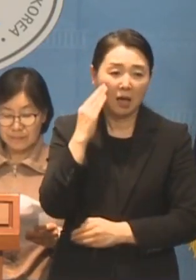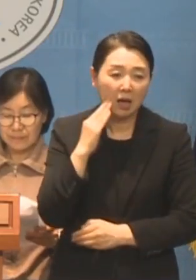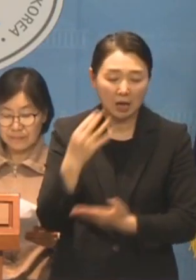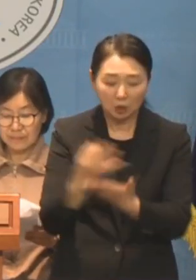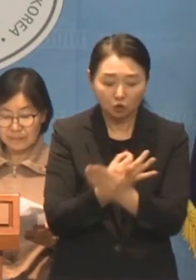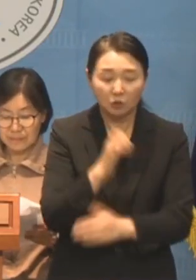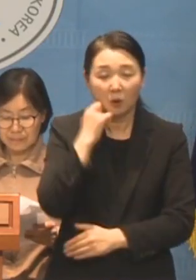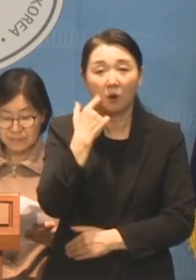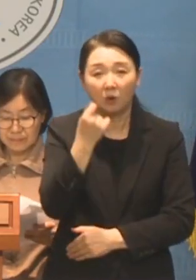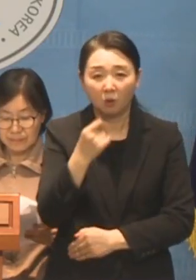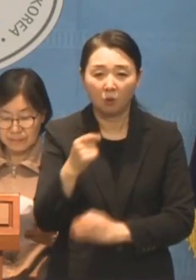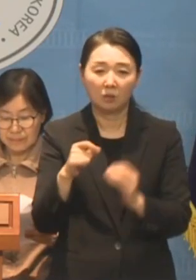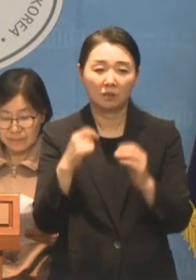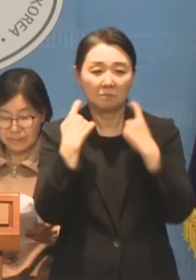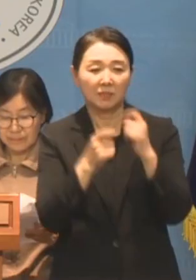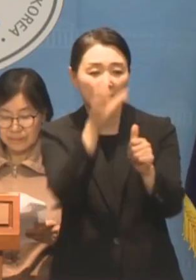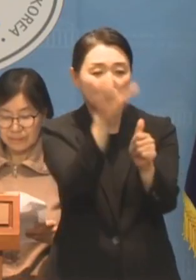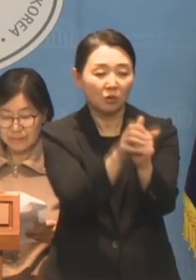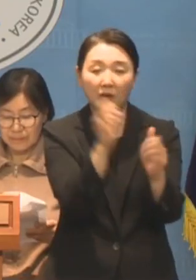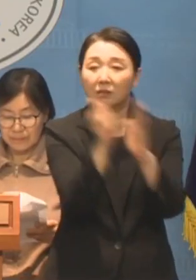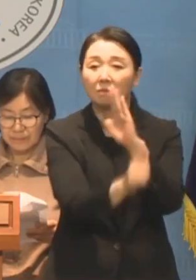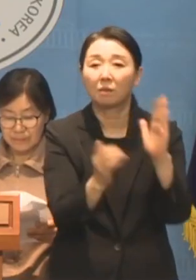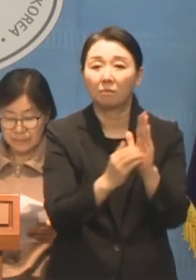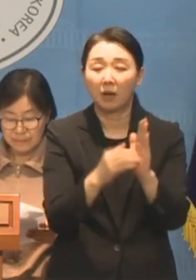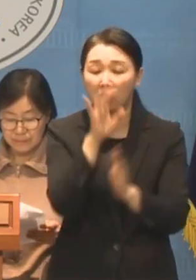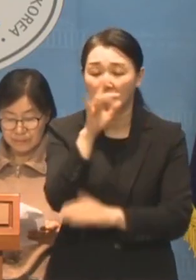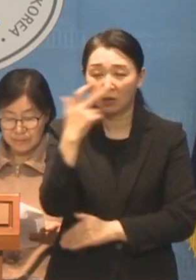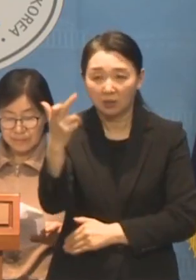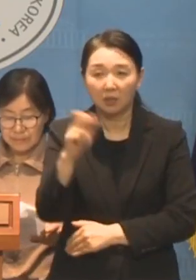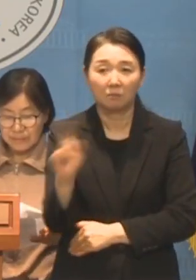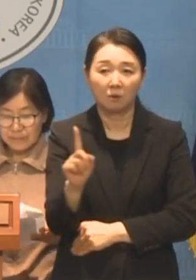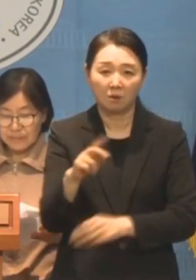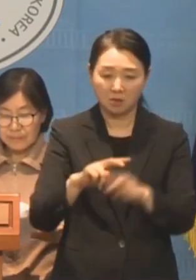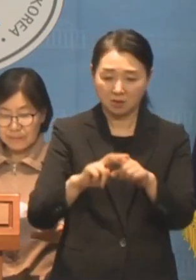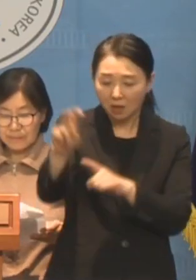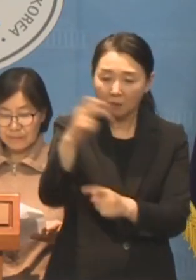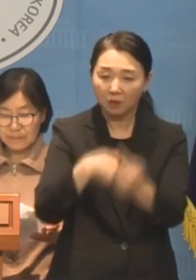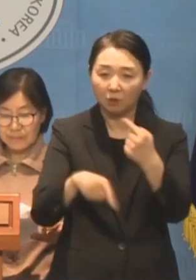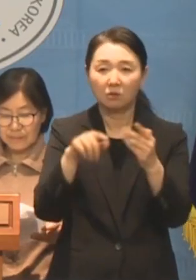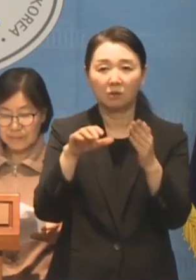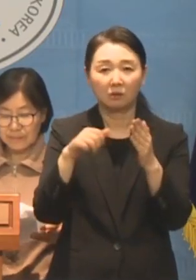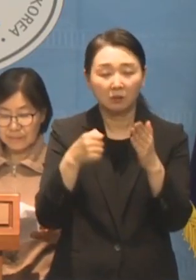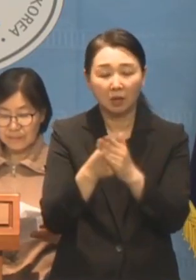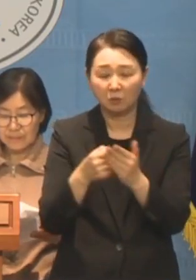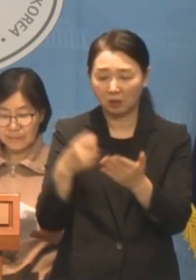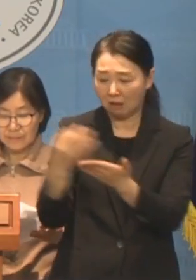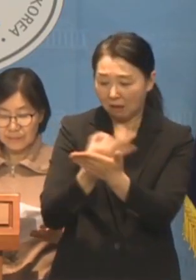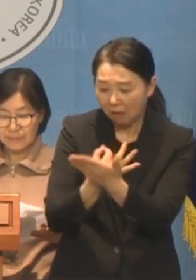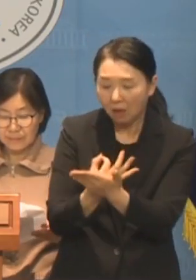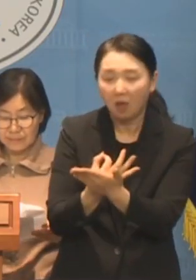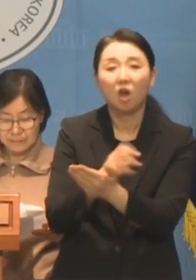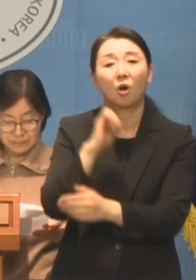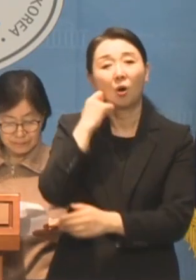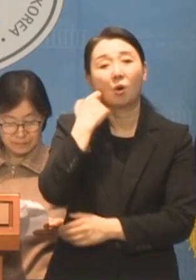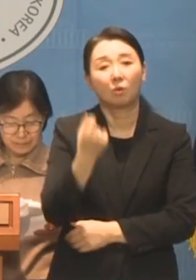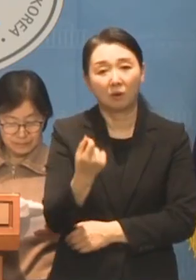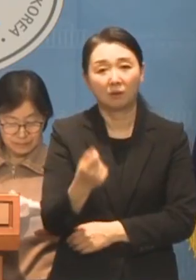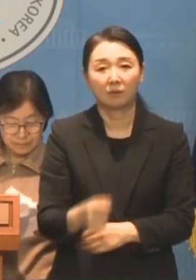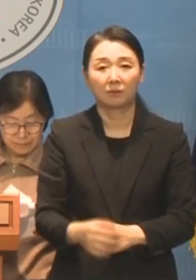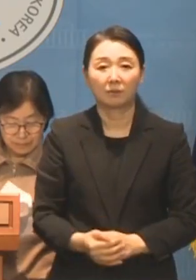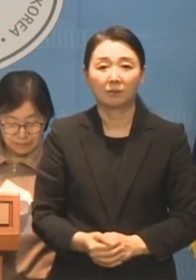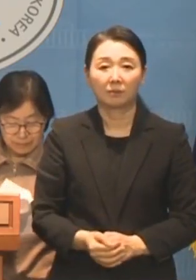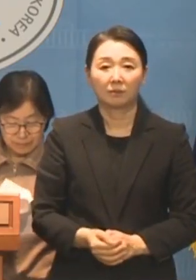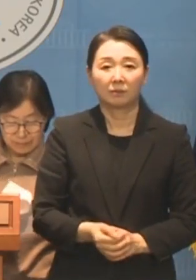어렵다며 민간 위탁에도 실패했다. 설악산조차도 케이블카 운영으로 경제성 확보를 하기 어렵다는 것을